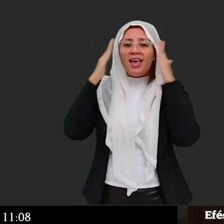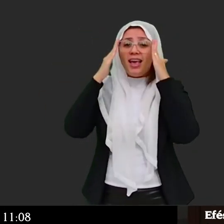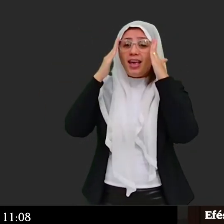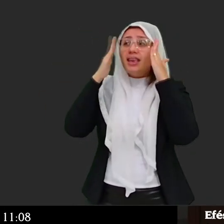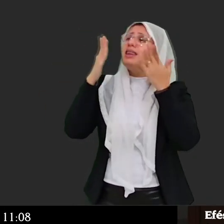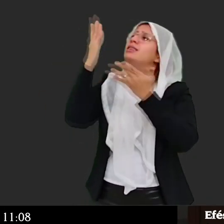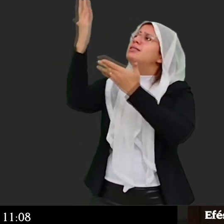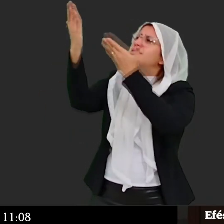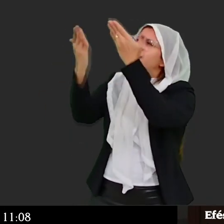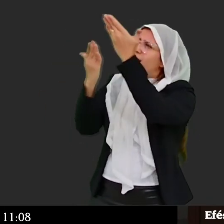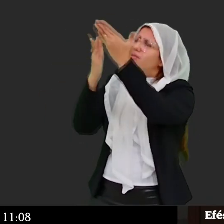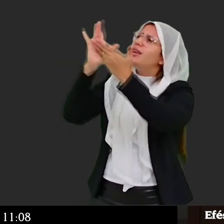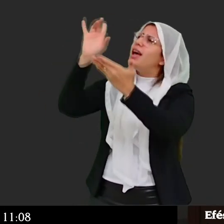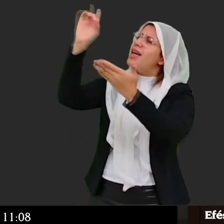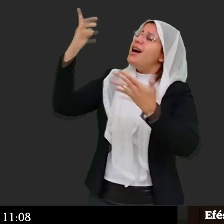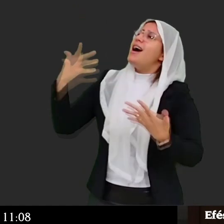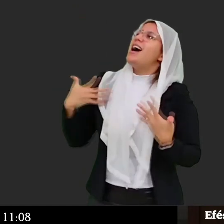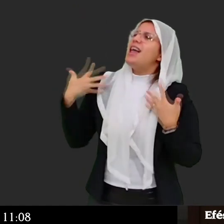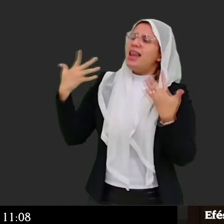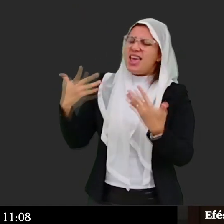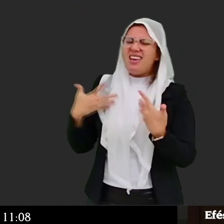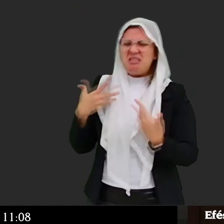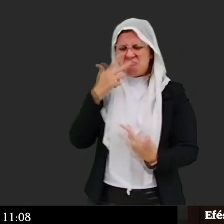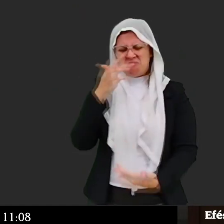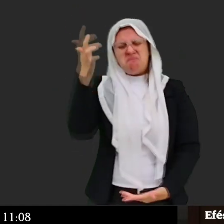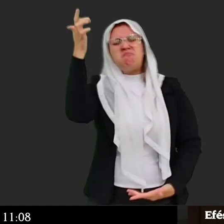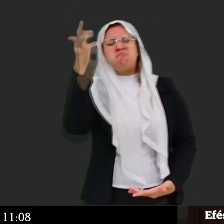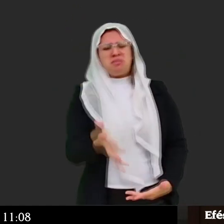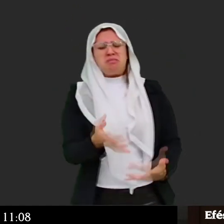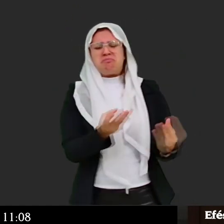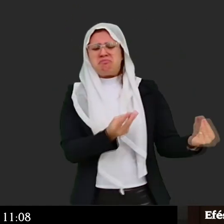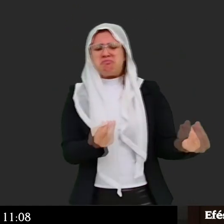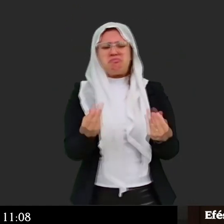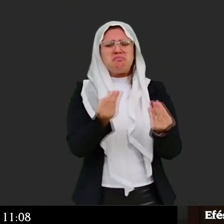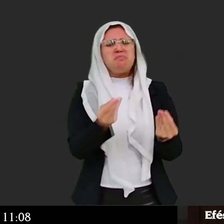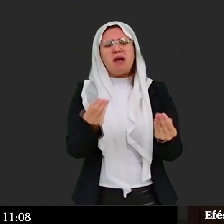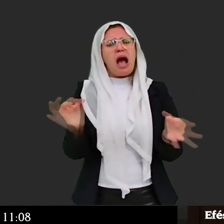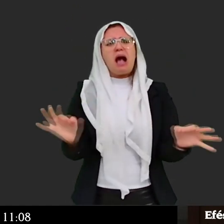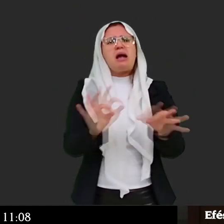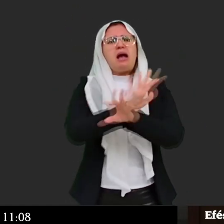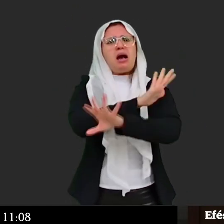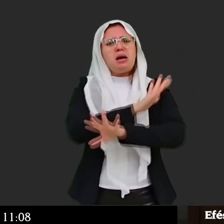e saia desta miséria e desta pobreza espiritual.